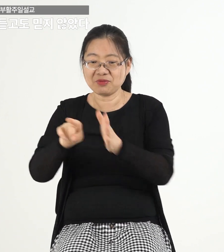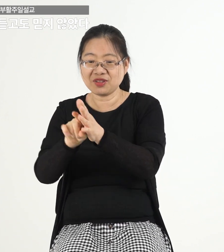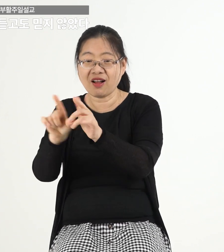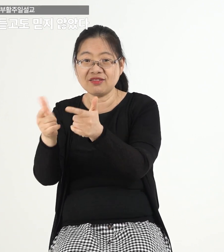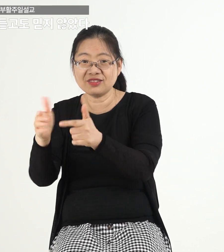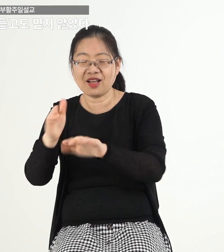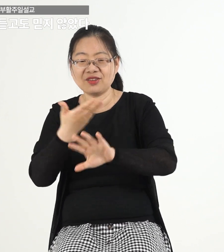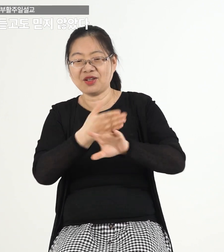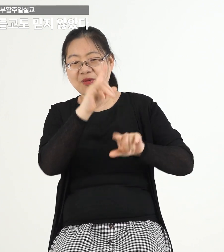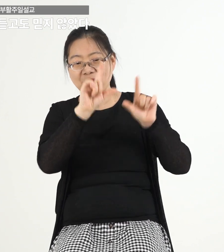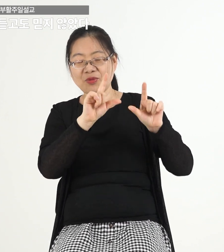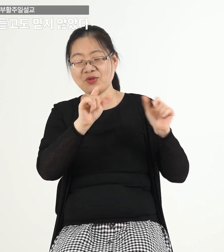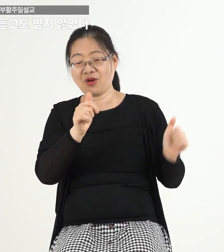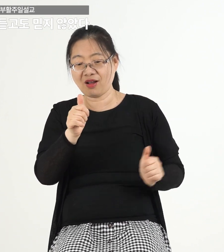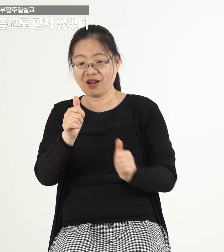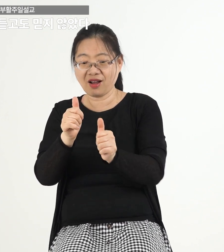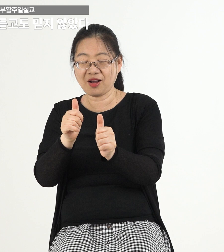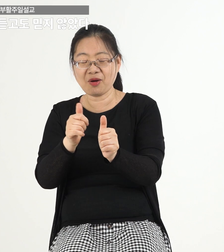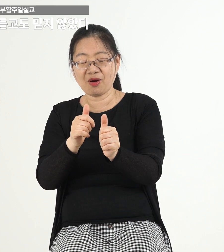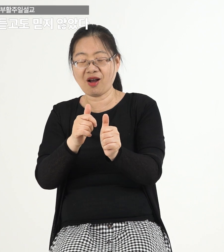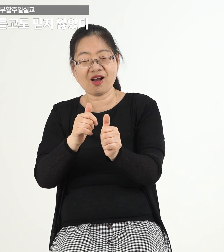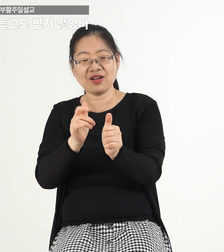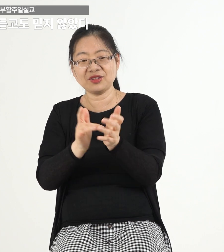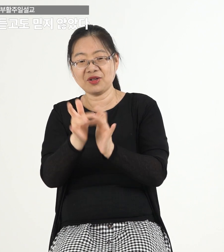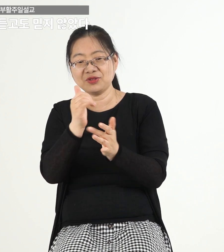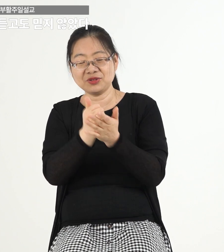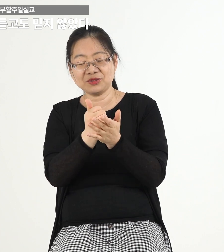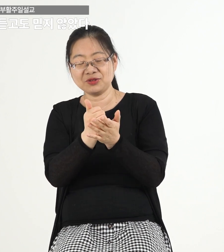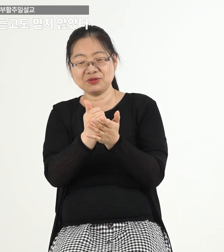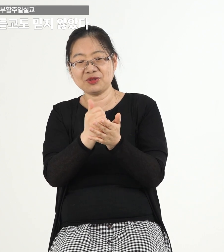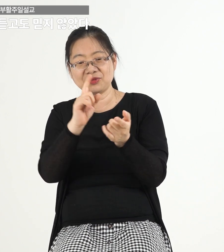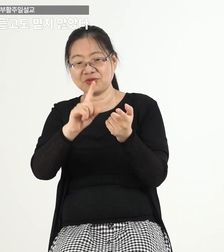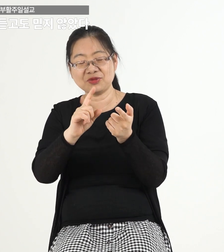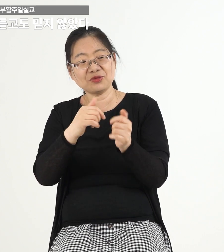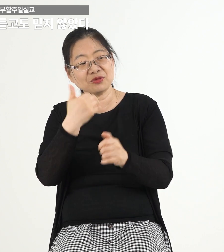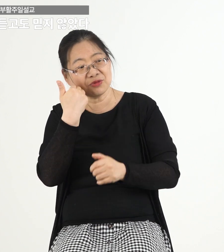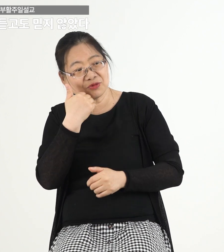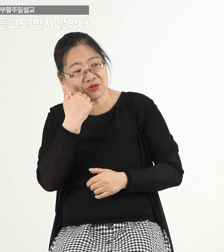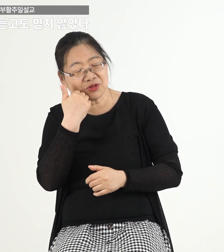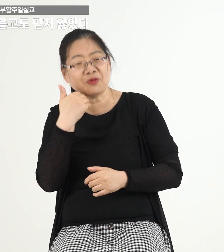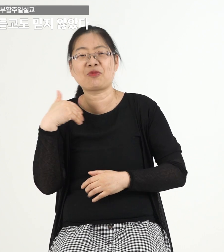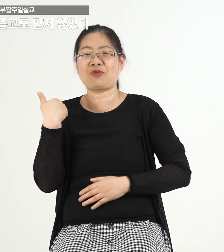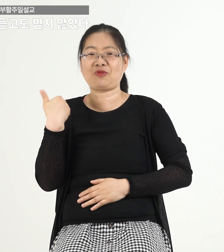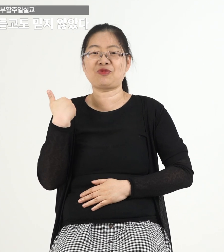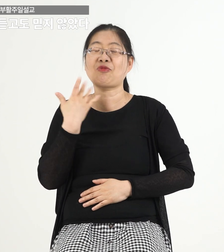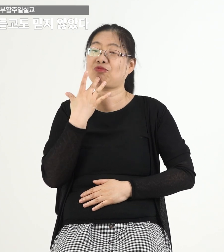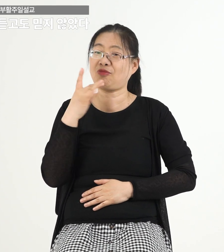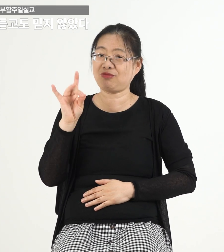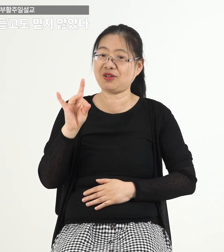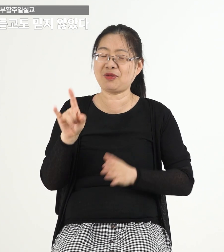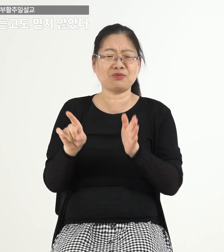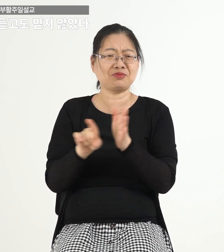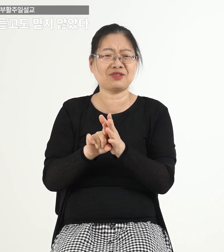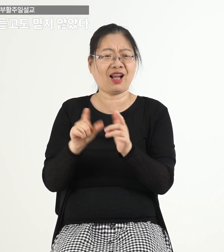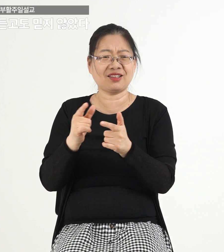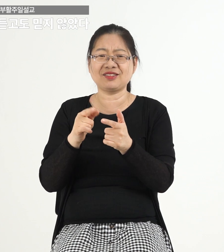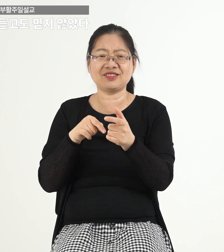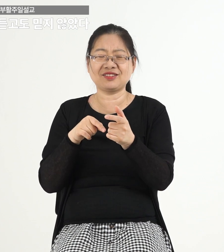나타났으니까 못 알아보는 게 이상한 게 아니고 이건 불신의 문제가 아니에요. 당연히 못 알아봤겠죠. 자,